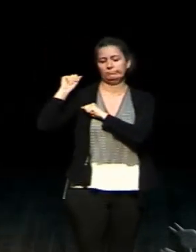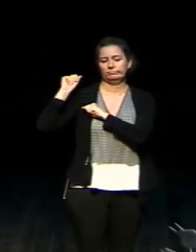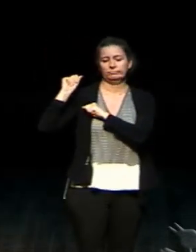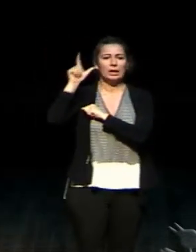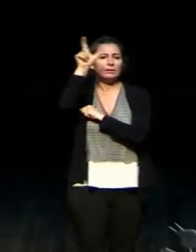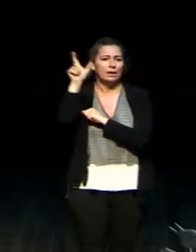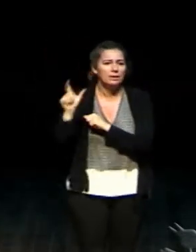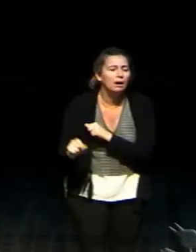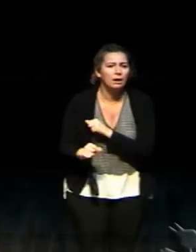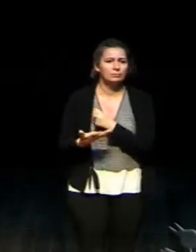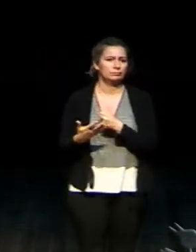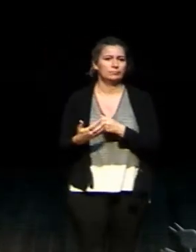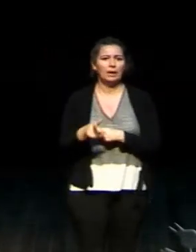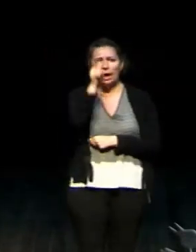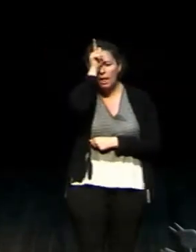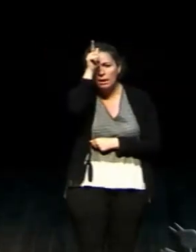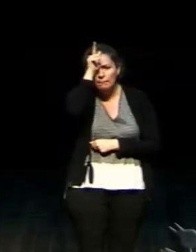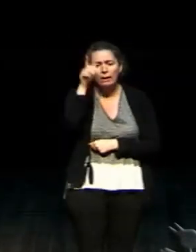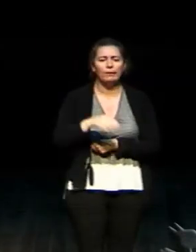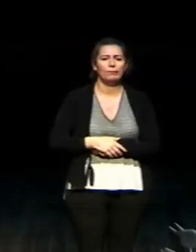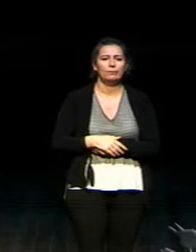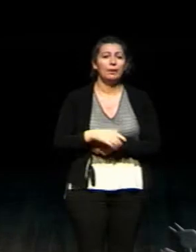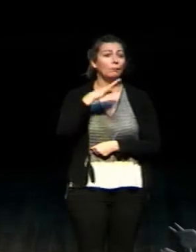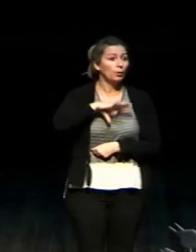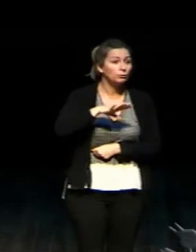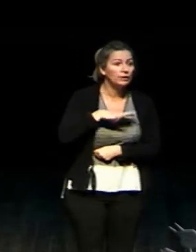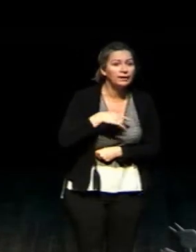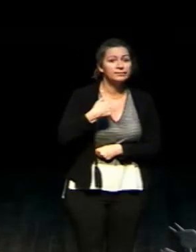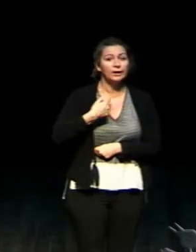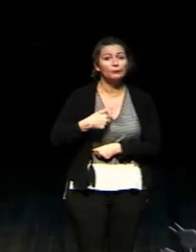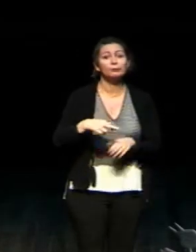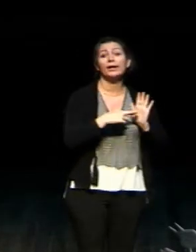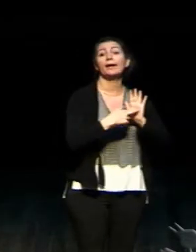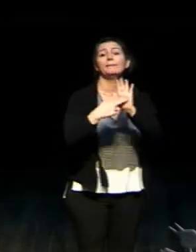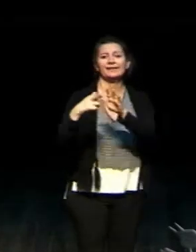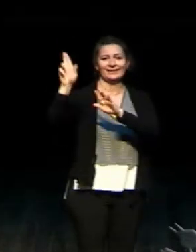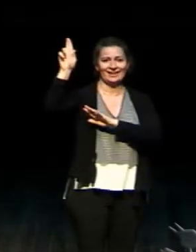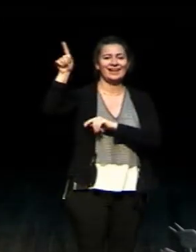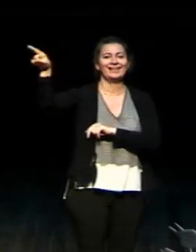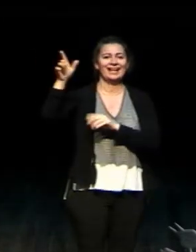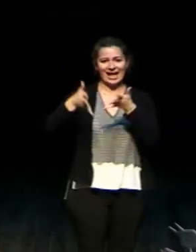discutir que teve uma conferência de ensino de segunda língua.